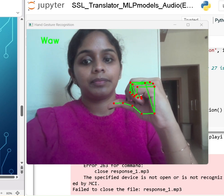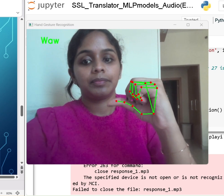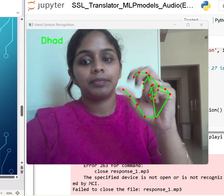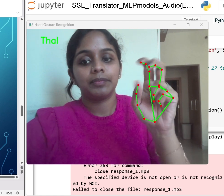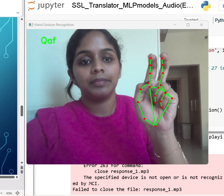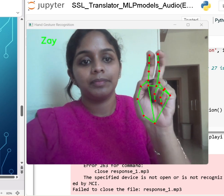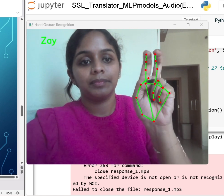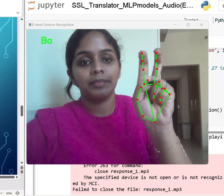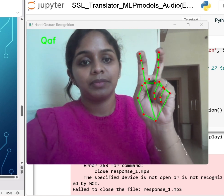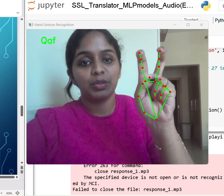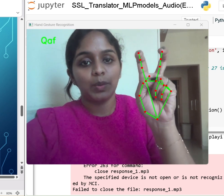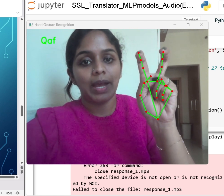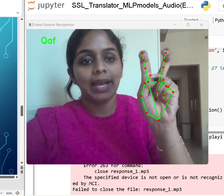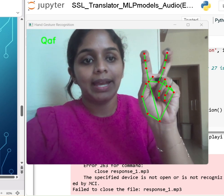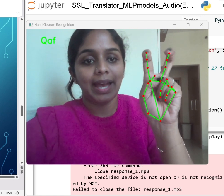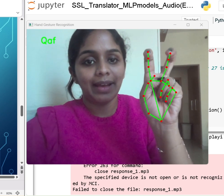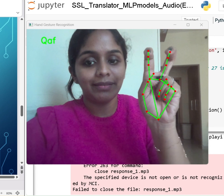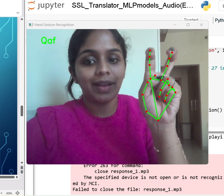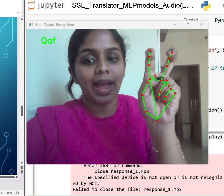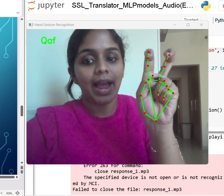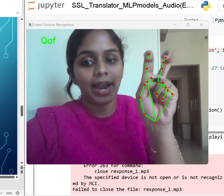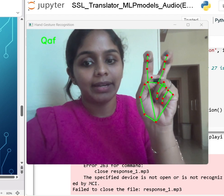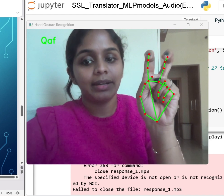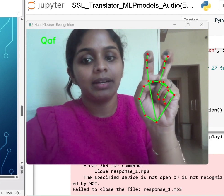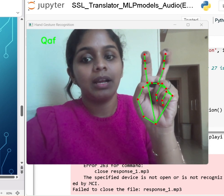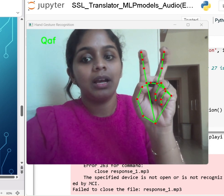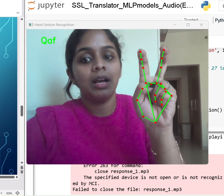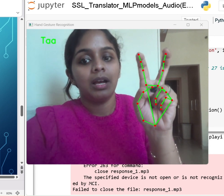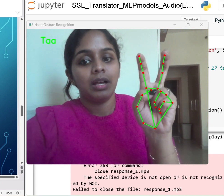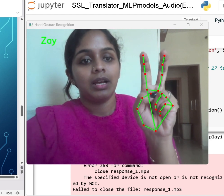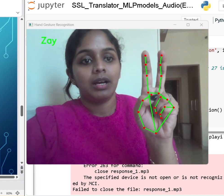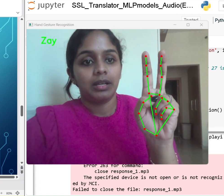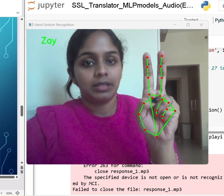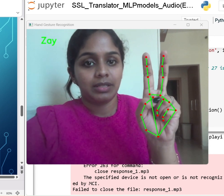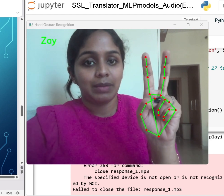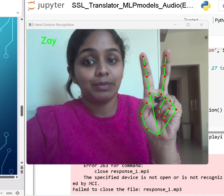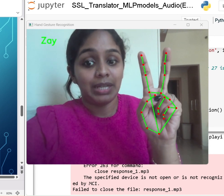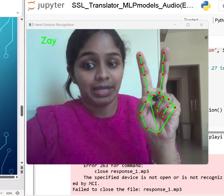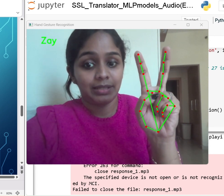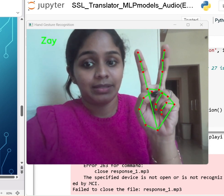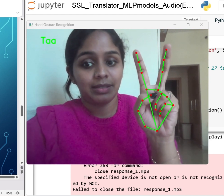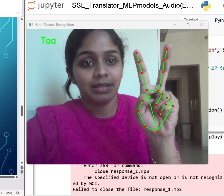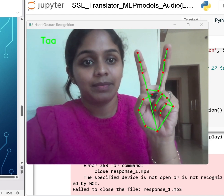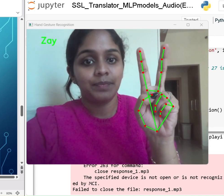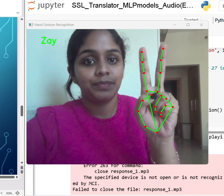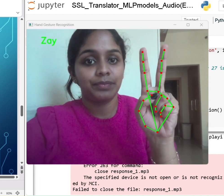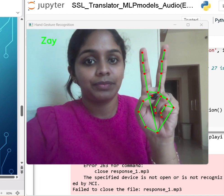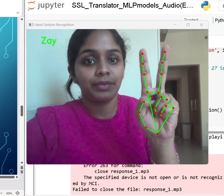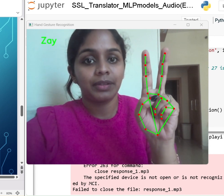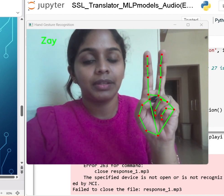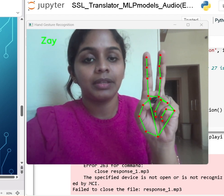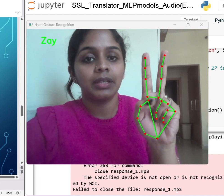وو so I have added some delays